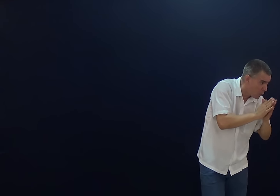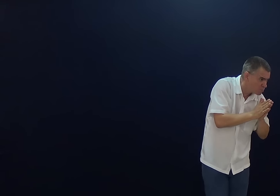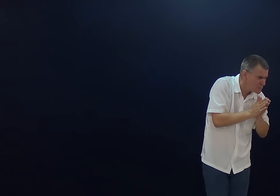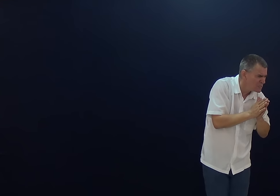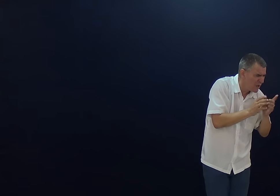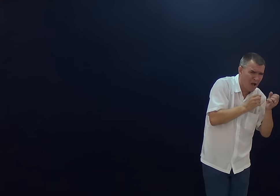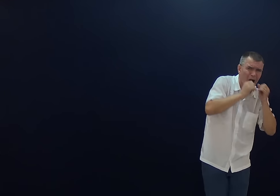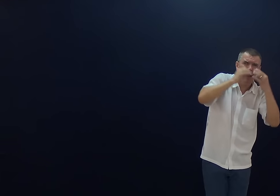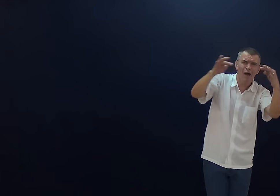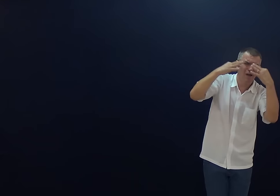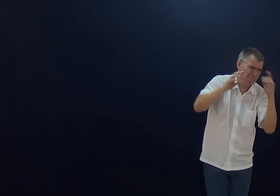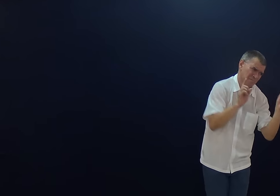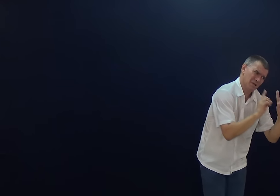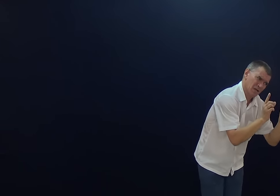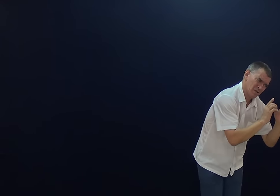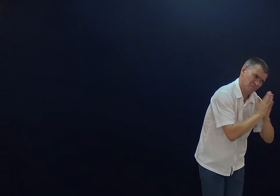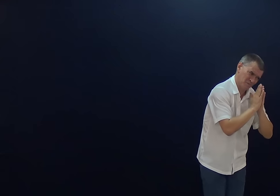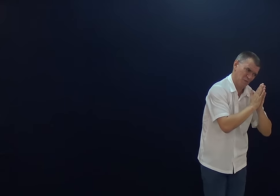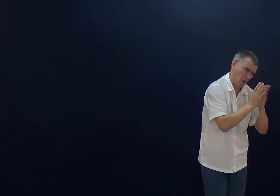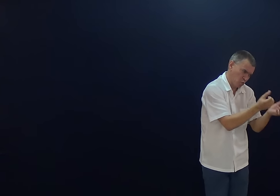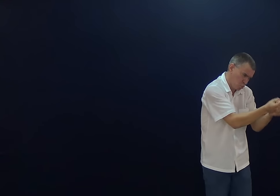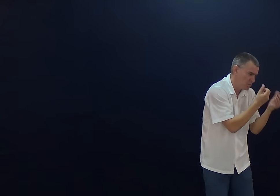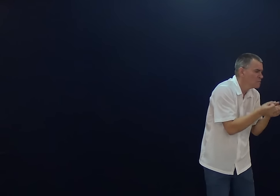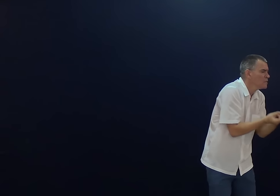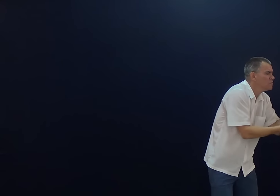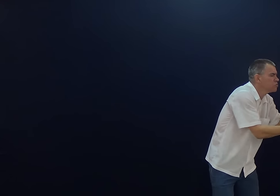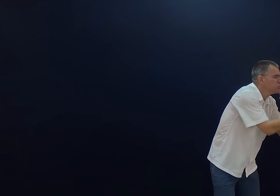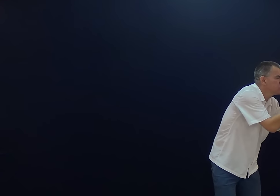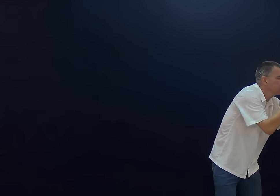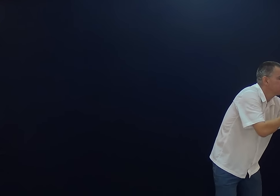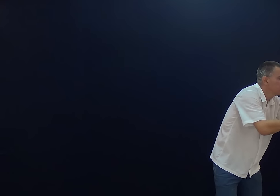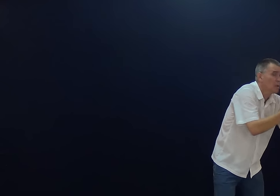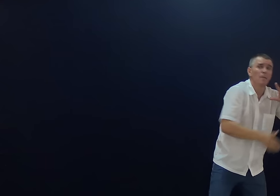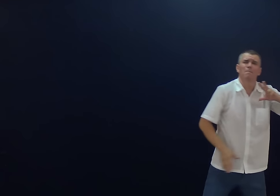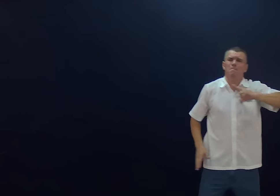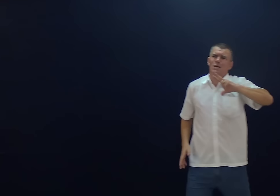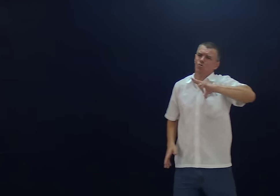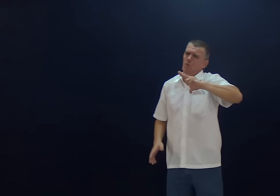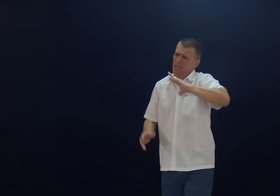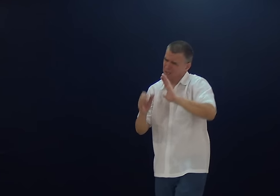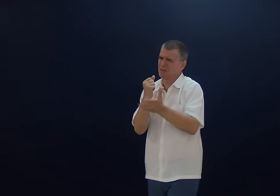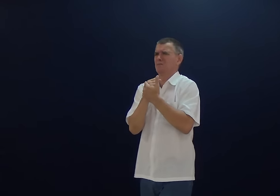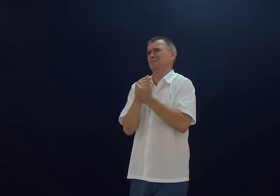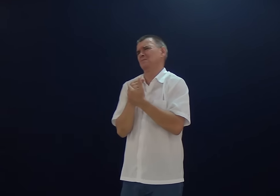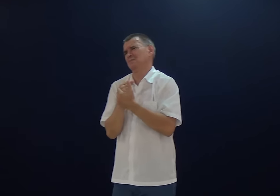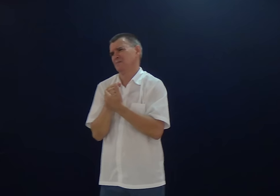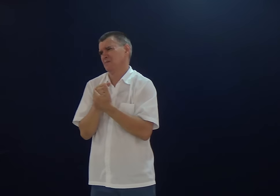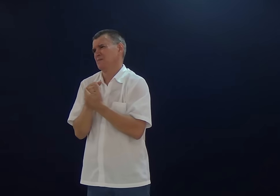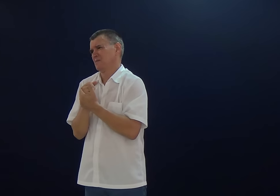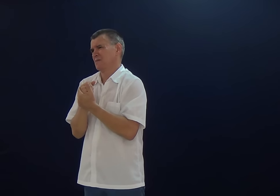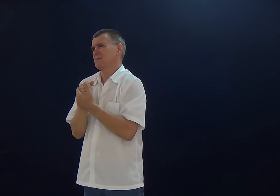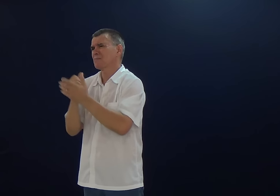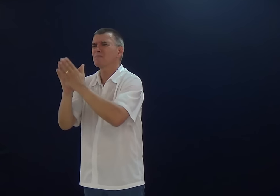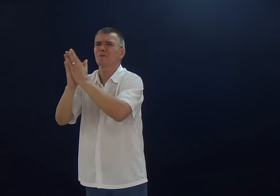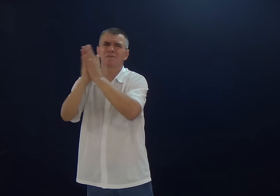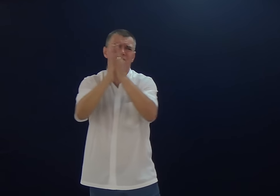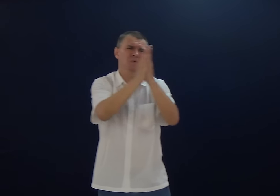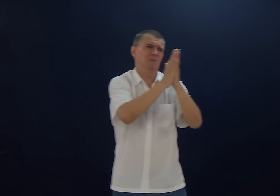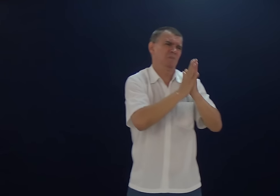dá uns conselhos Olha desculpa não conversa esses assuntos ali que as pessoas estão vendo vai ali no separado